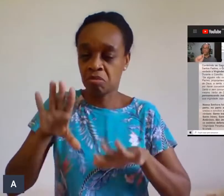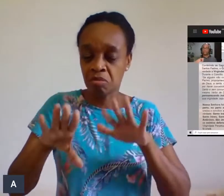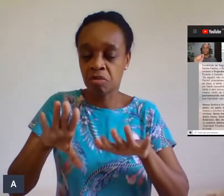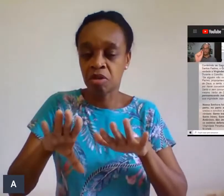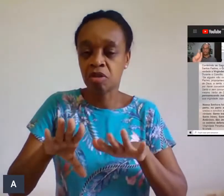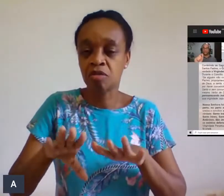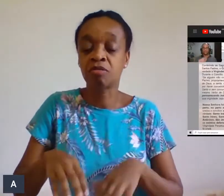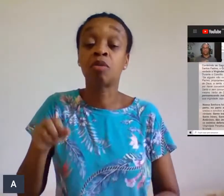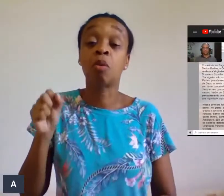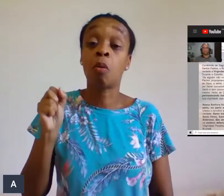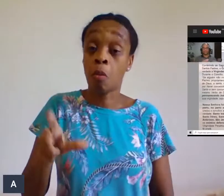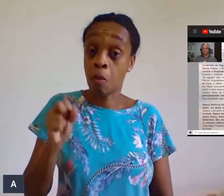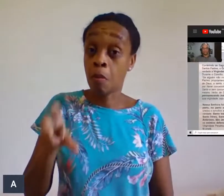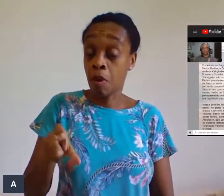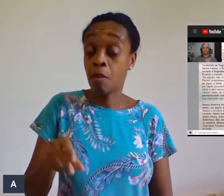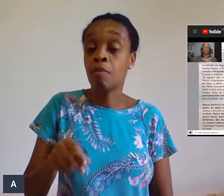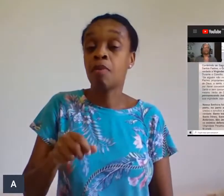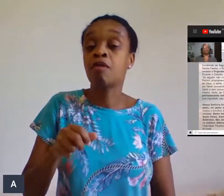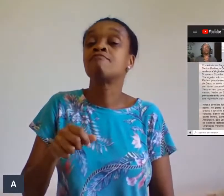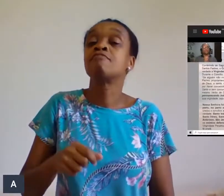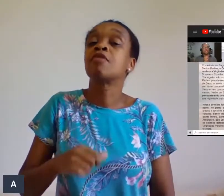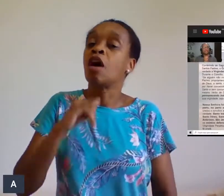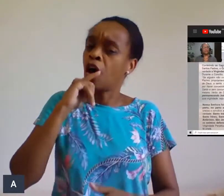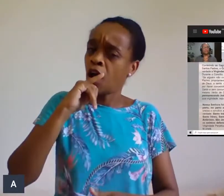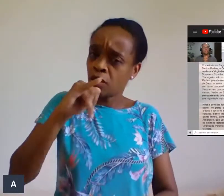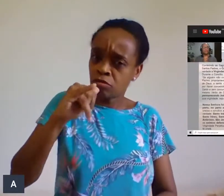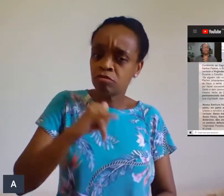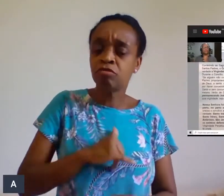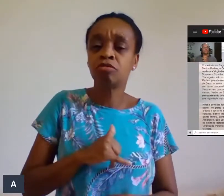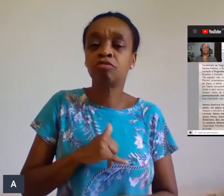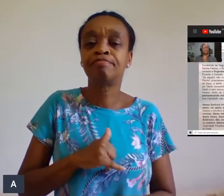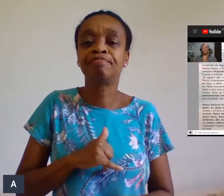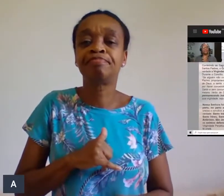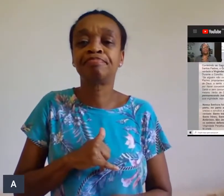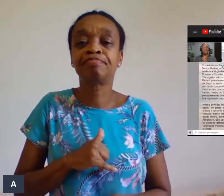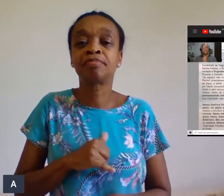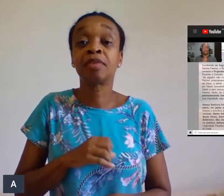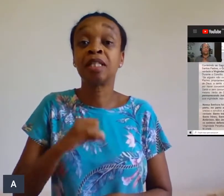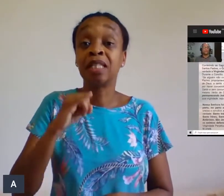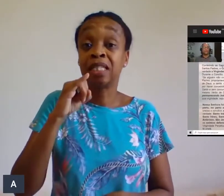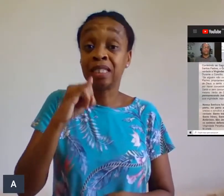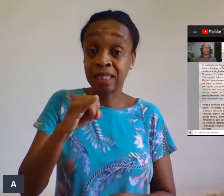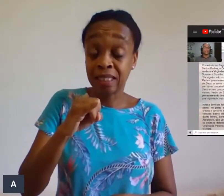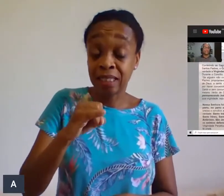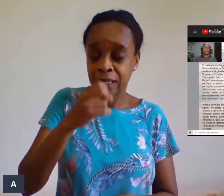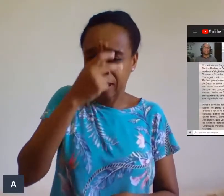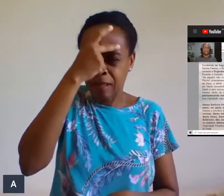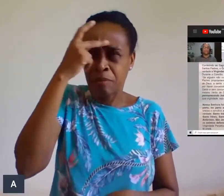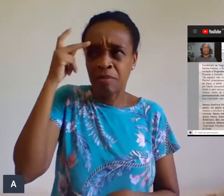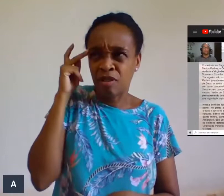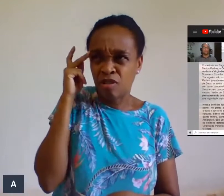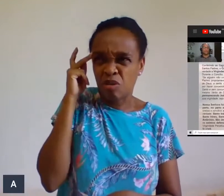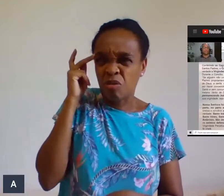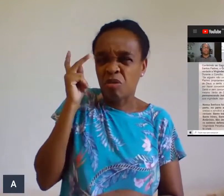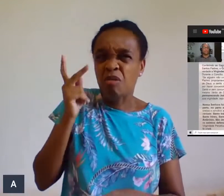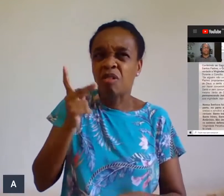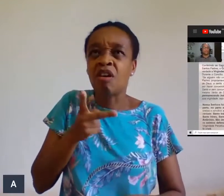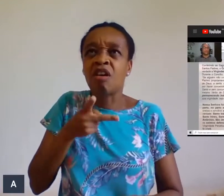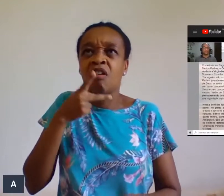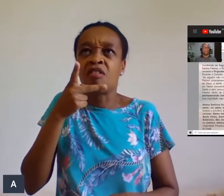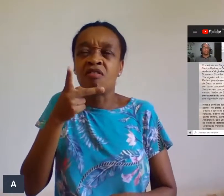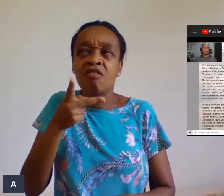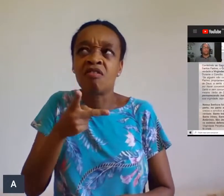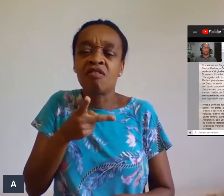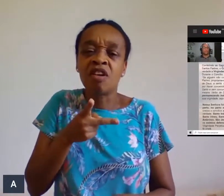afirmou da seguinte forma, veja bem, você pode acompanhar aí comigo: se alguém não confessa, de acordo com os